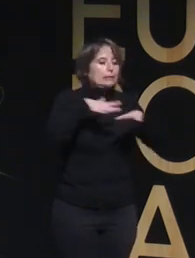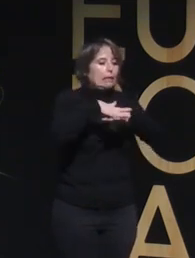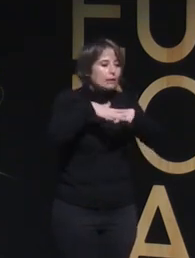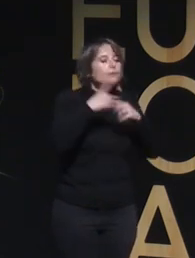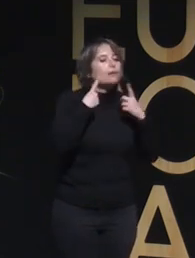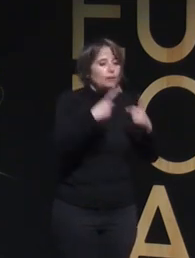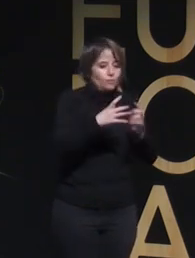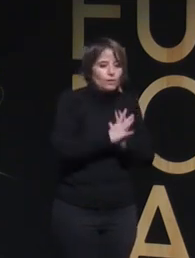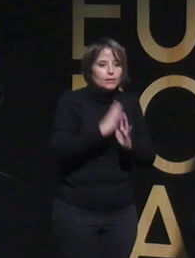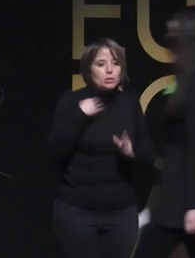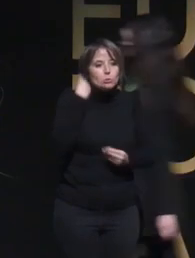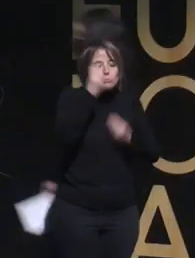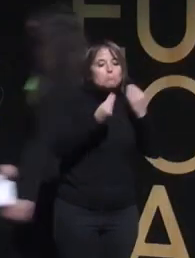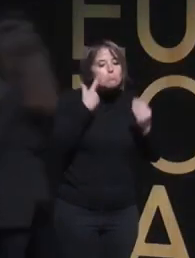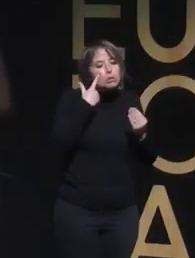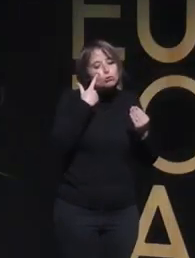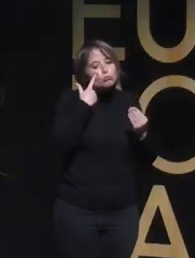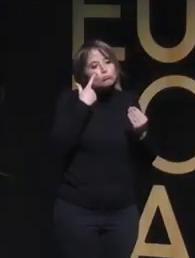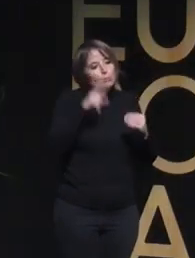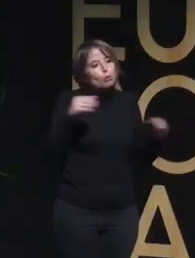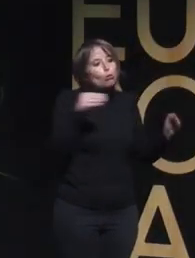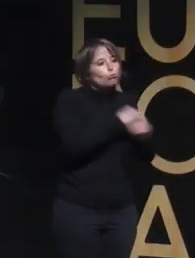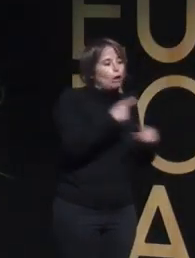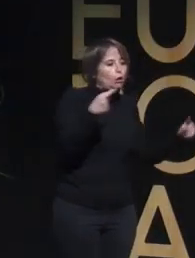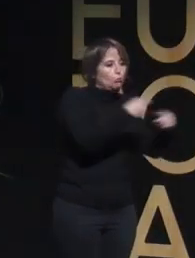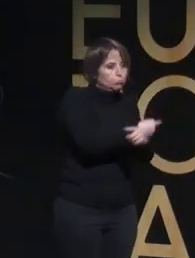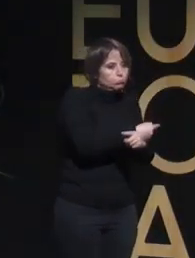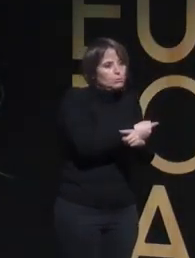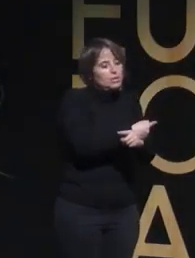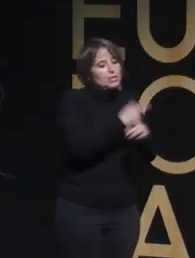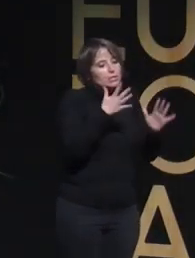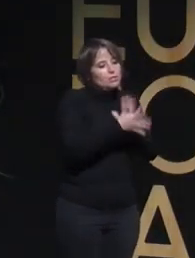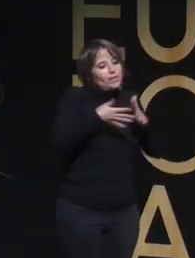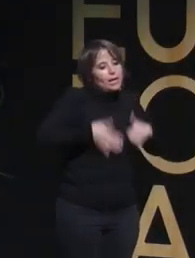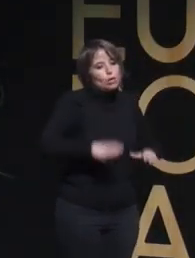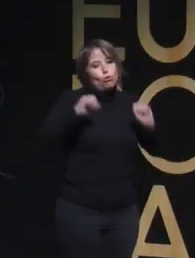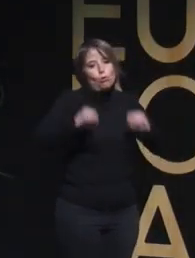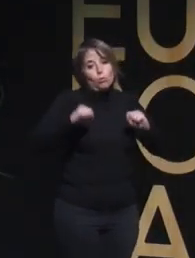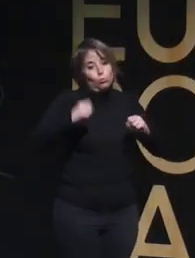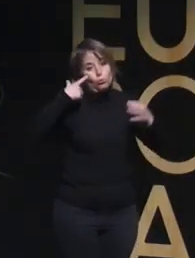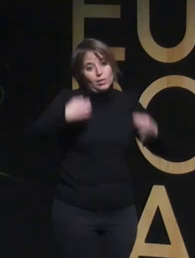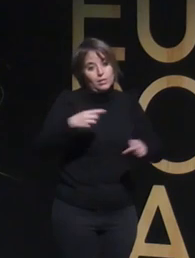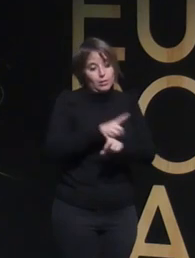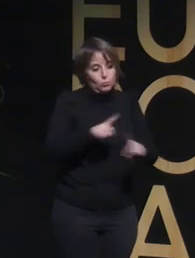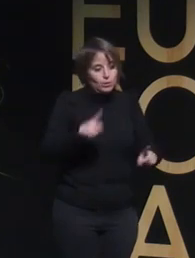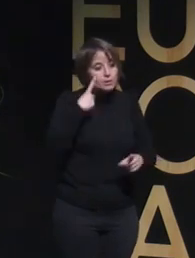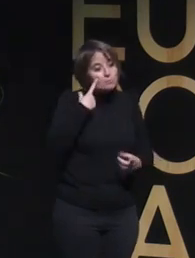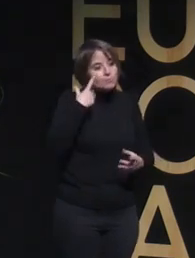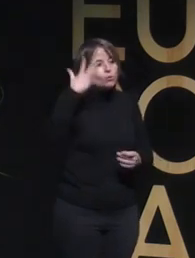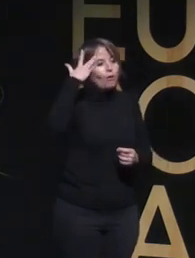necesaria. Yo creo que lo contrario puede ser hacer a un hijo más adulto de lo que realmente es. Pero en la adolescencia